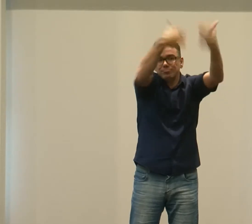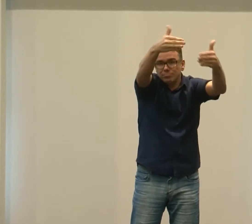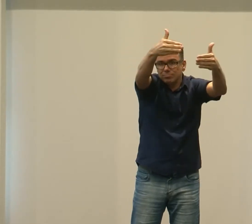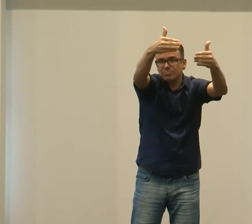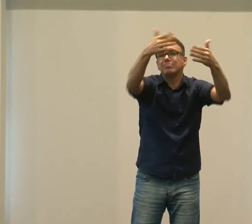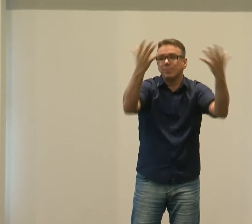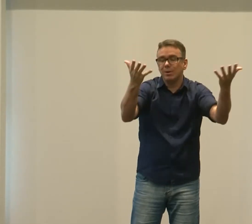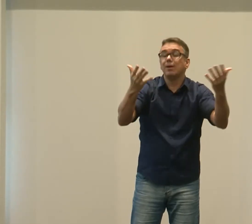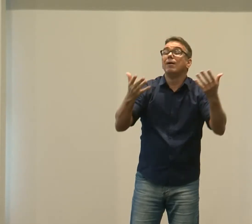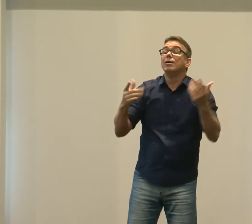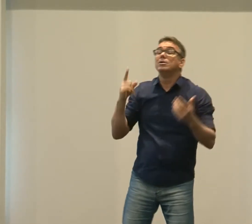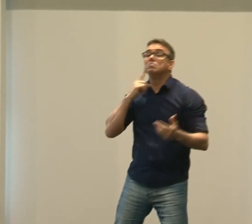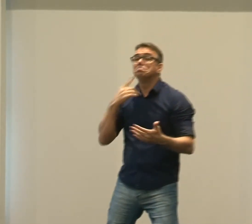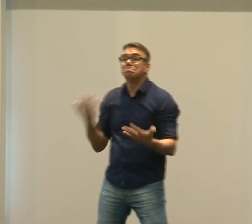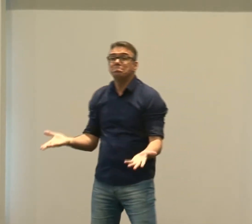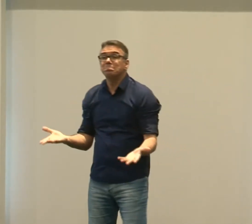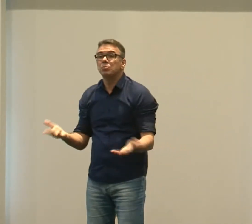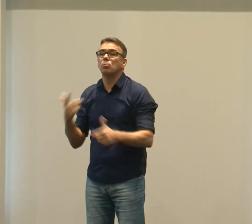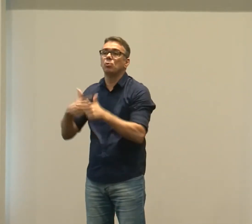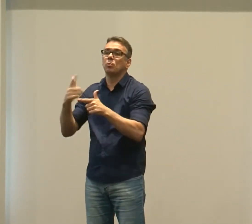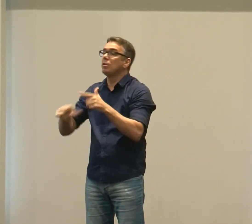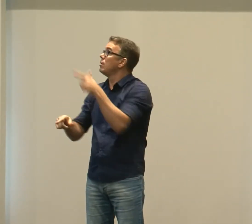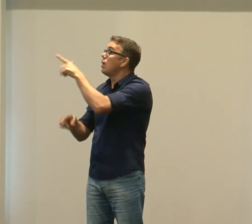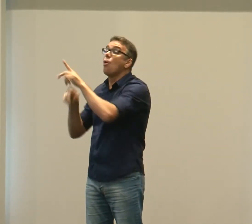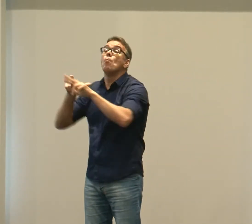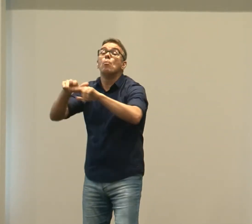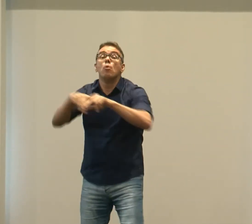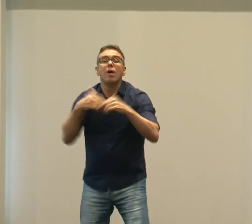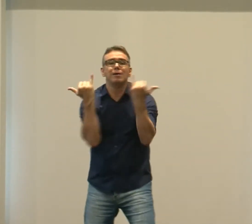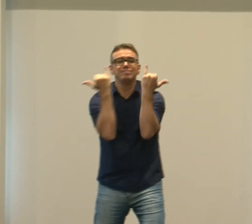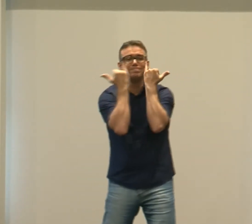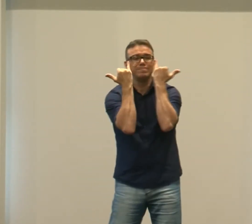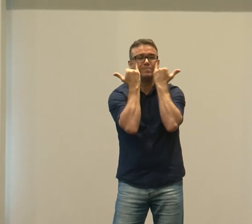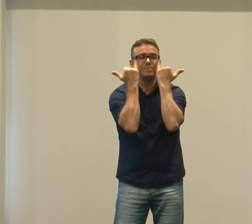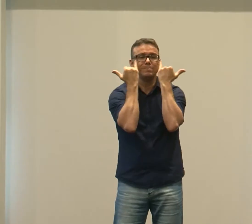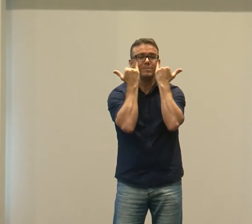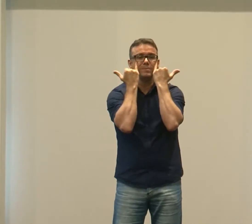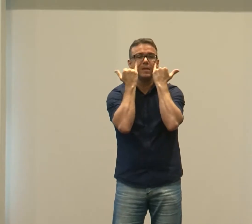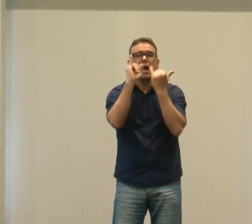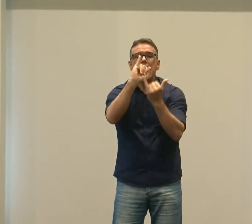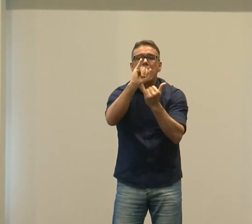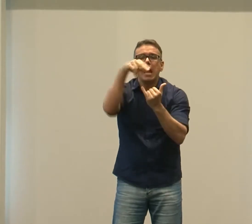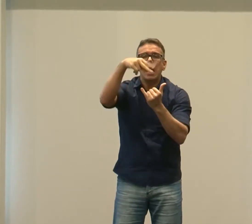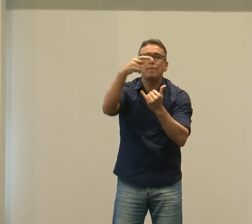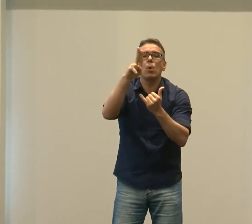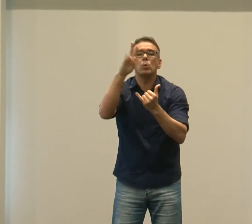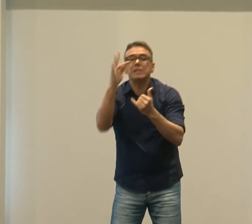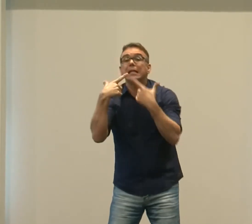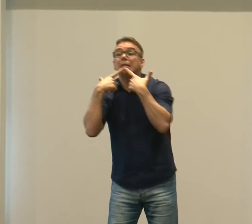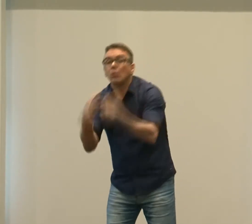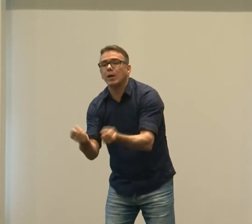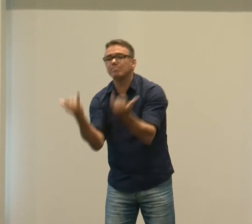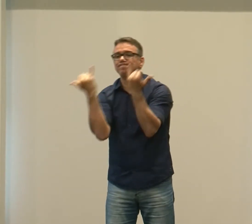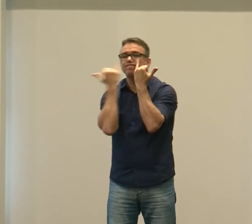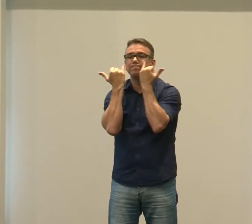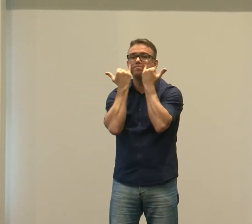simples e rápido. E o surdo? Aí que mora o problema. O surdo, ele tem o